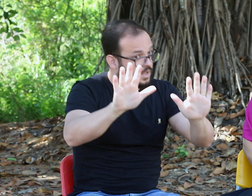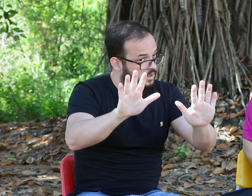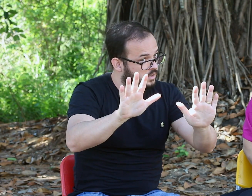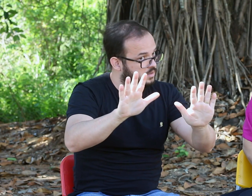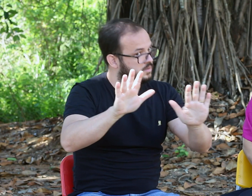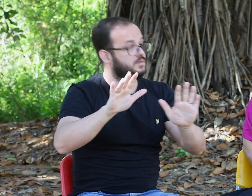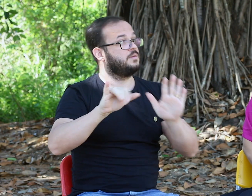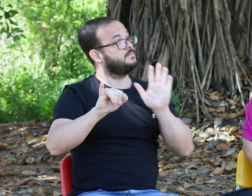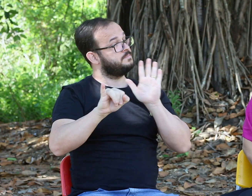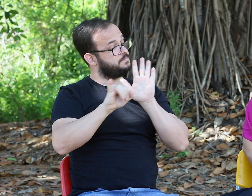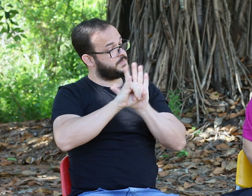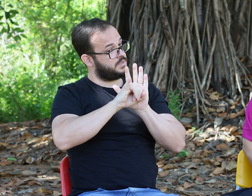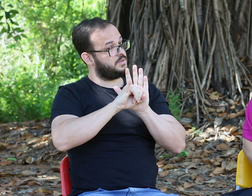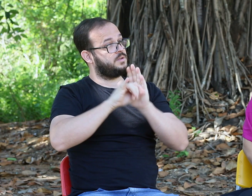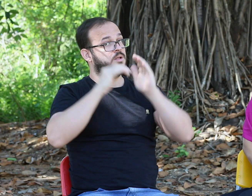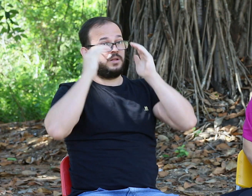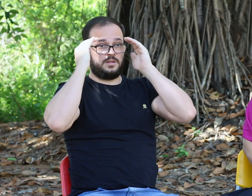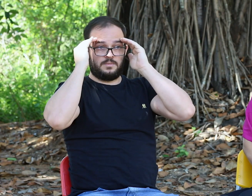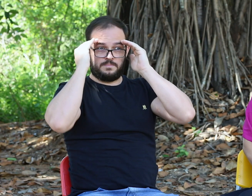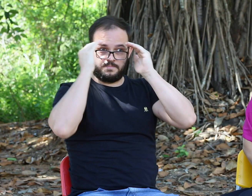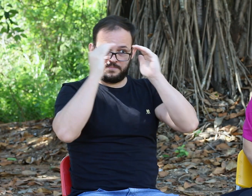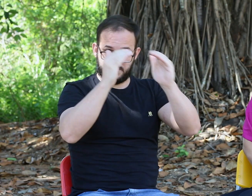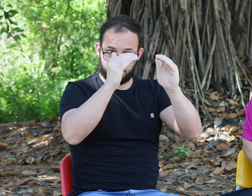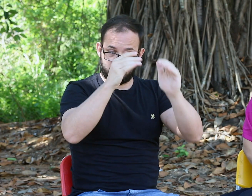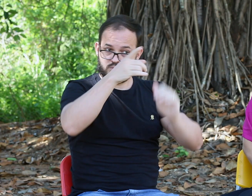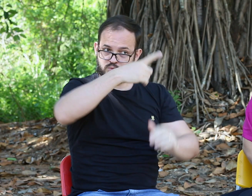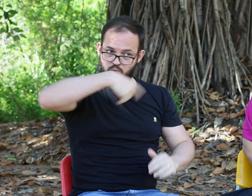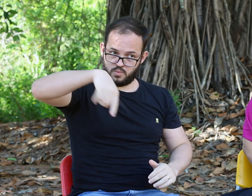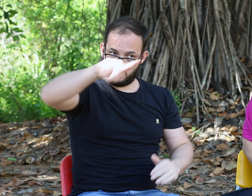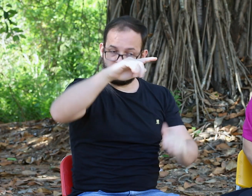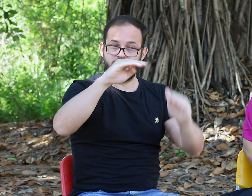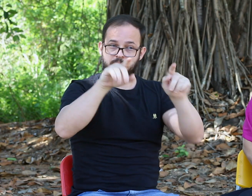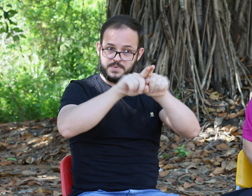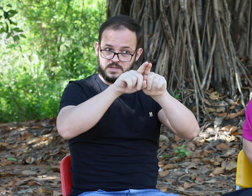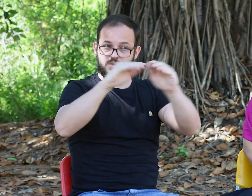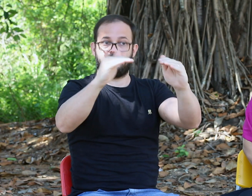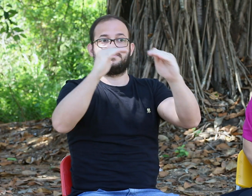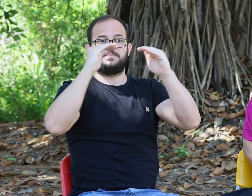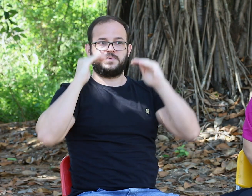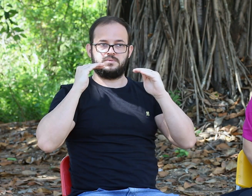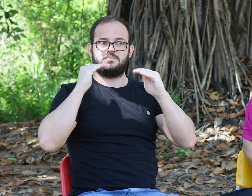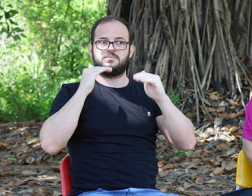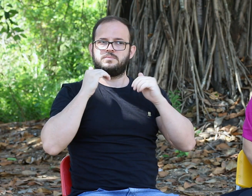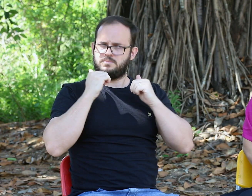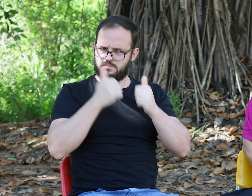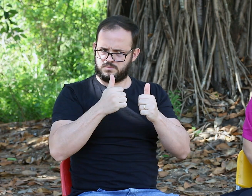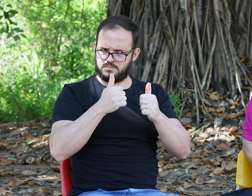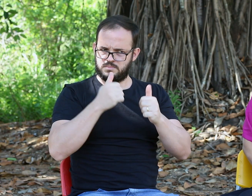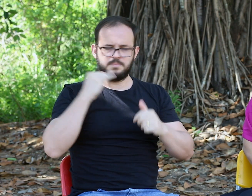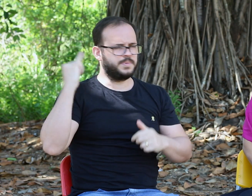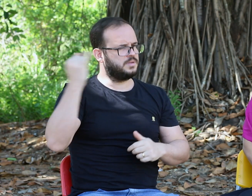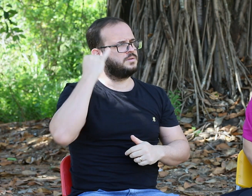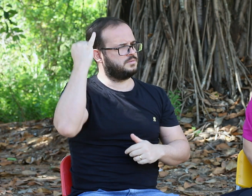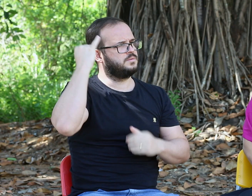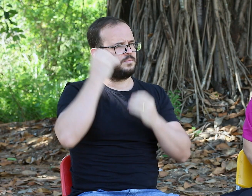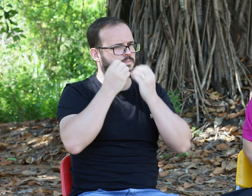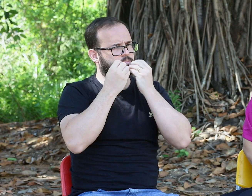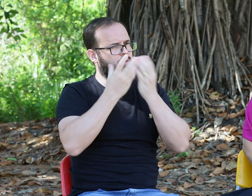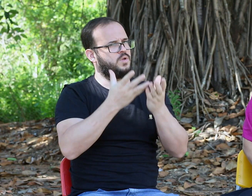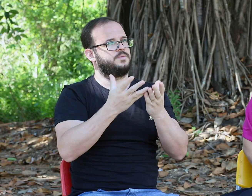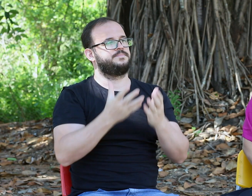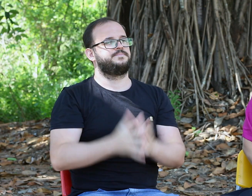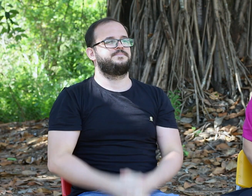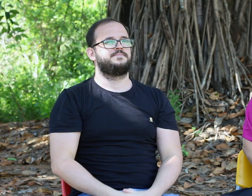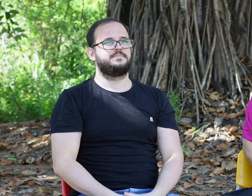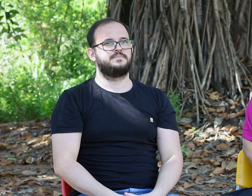curso de Libras, mas é importante essa identidade, esse respeito à comunidade surda. Por favor, é